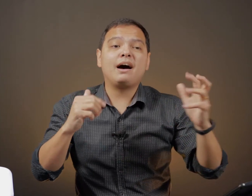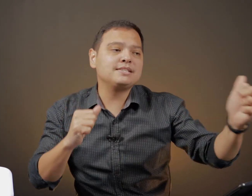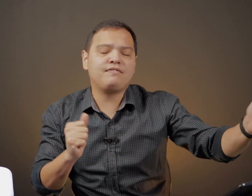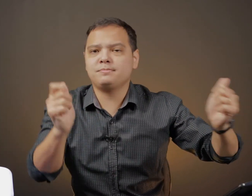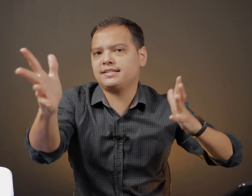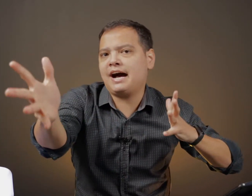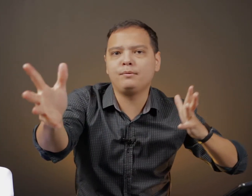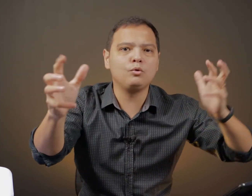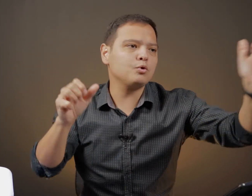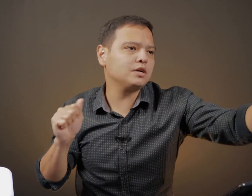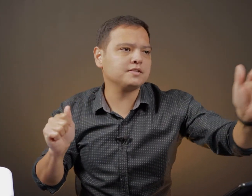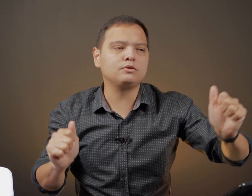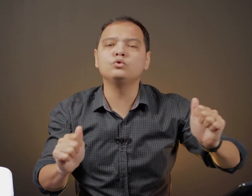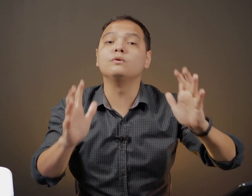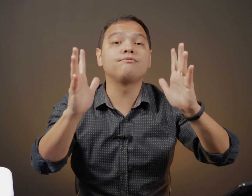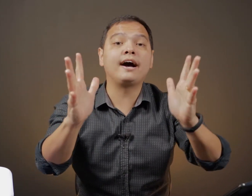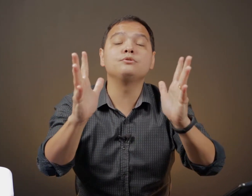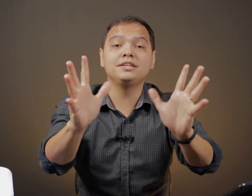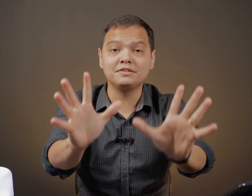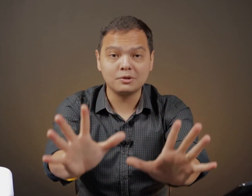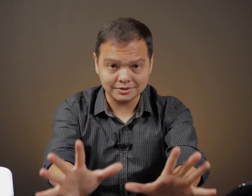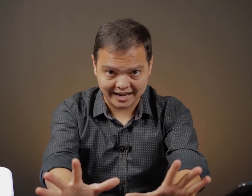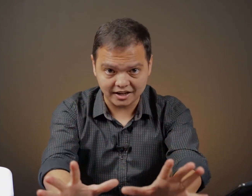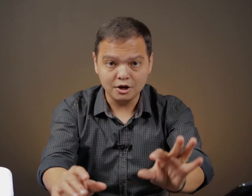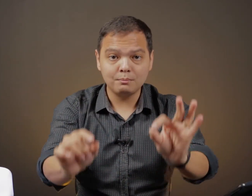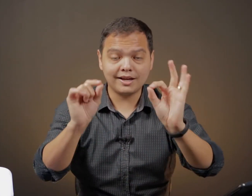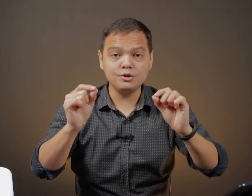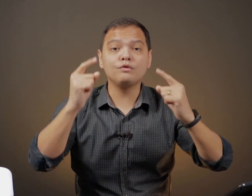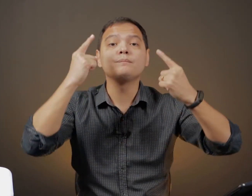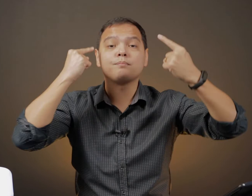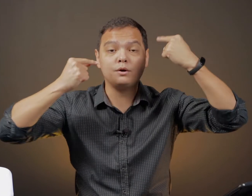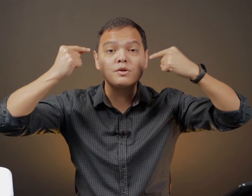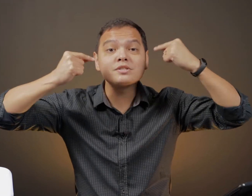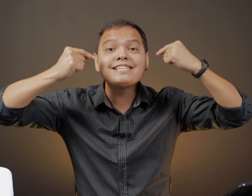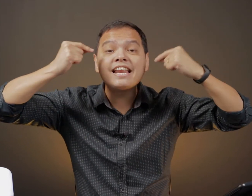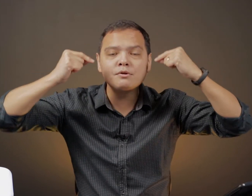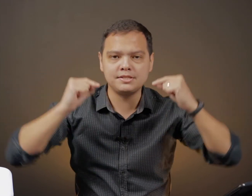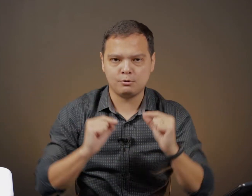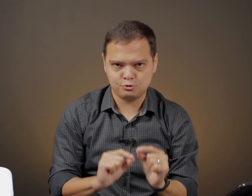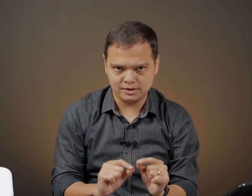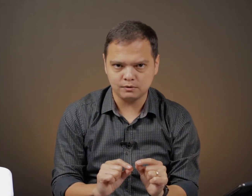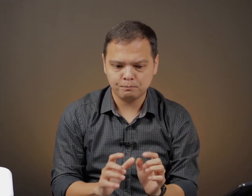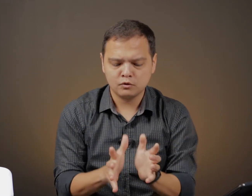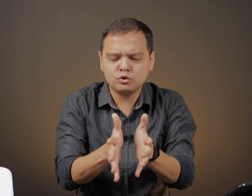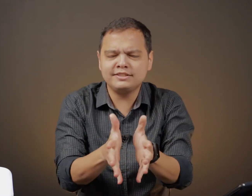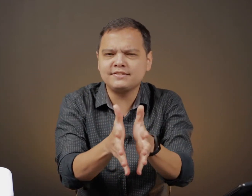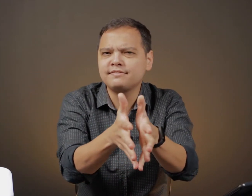mas ele faz mais rápido, eu não consigo fazer tudo. Faz do jeito que você consegue. Porque, de novo, é o seu cérebro se acostumando. Toda vez que você